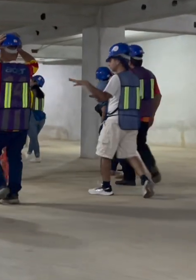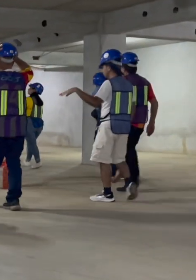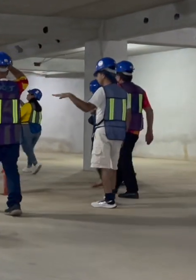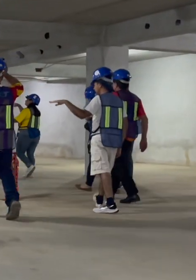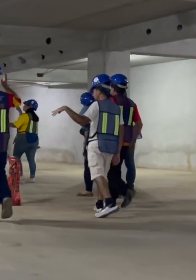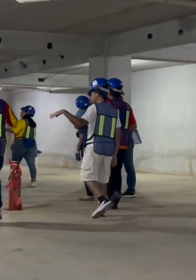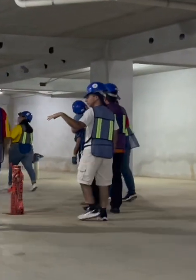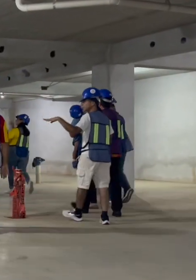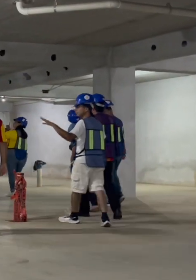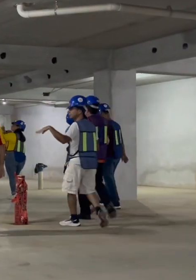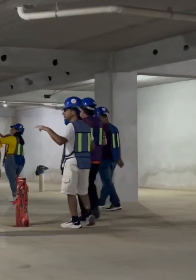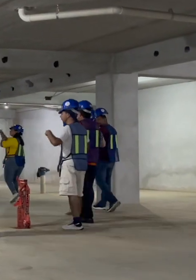Thank you.